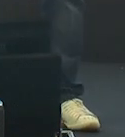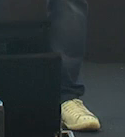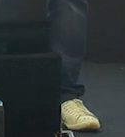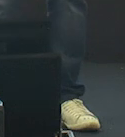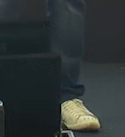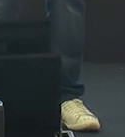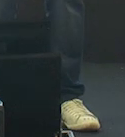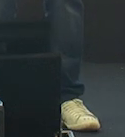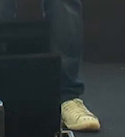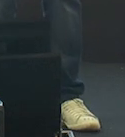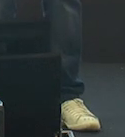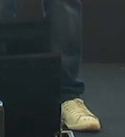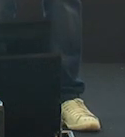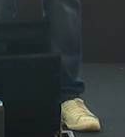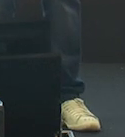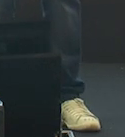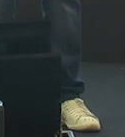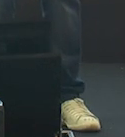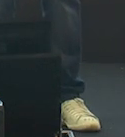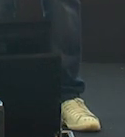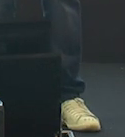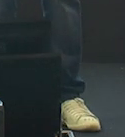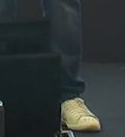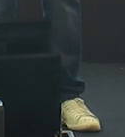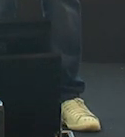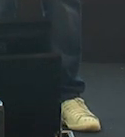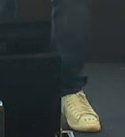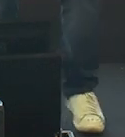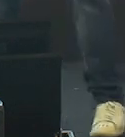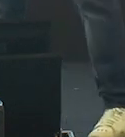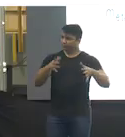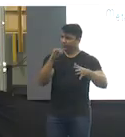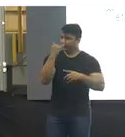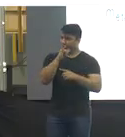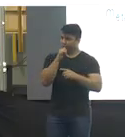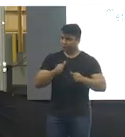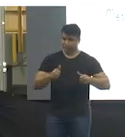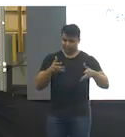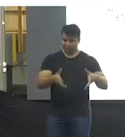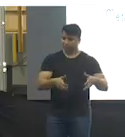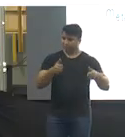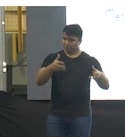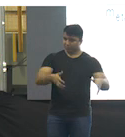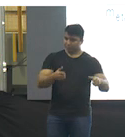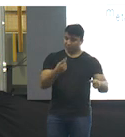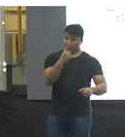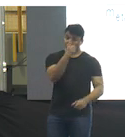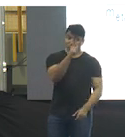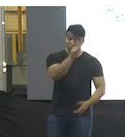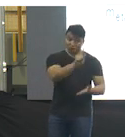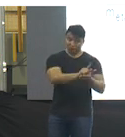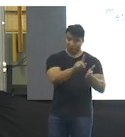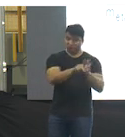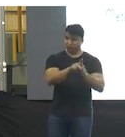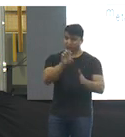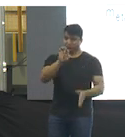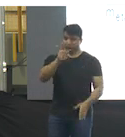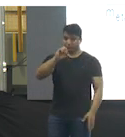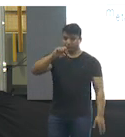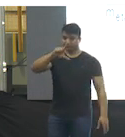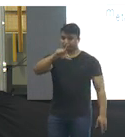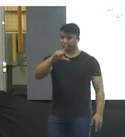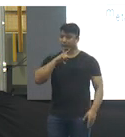Considerando a mesma liberação de energia pelo etanol. 1 grama de etanol libera